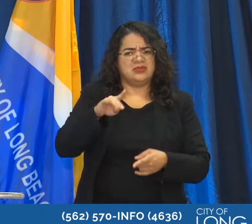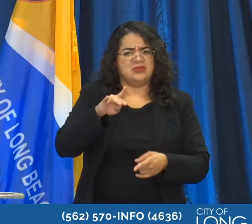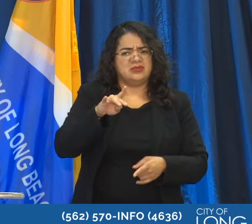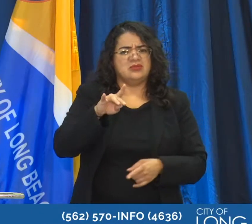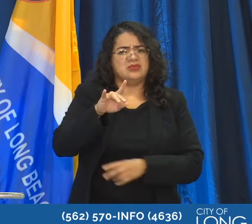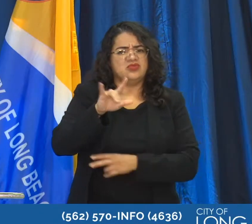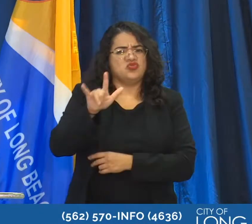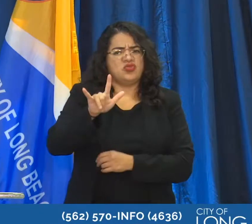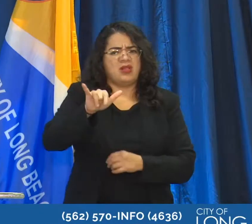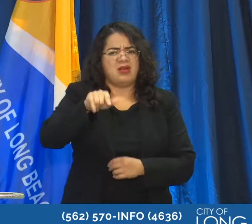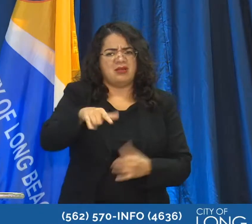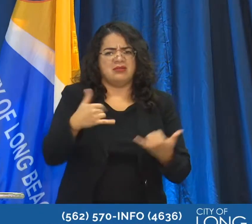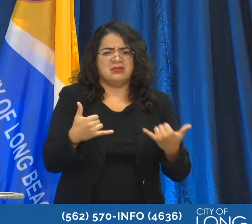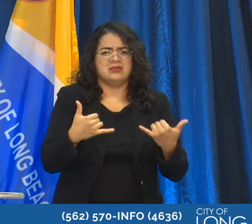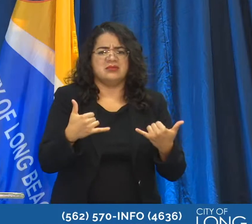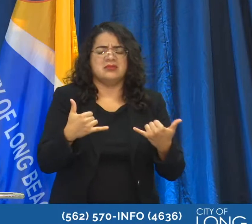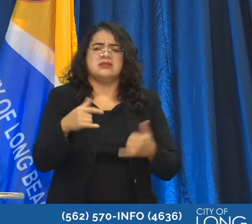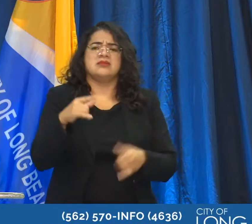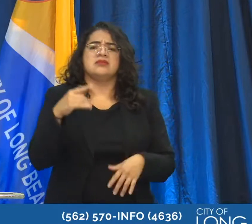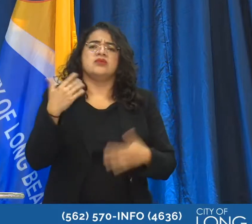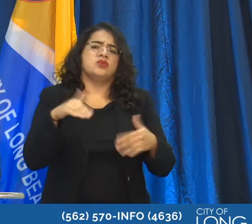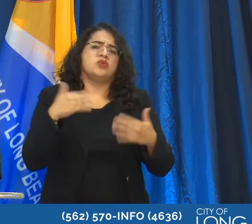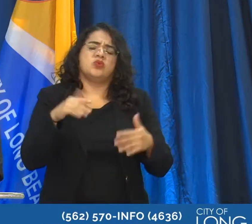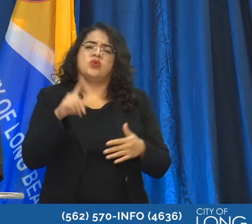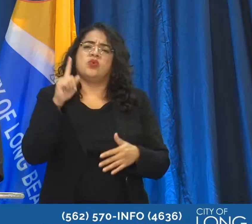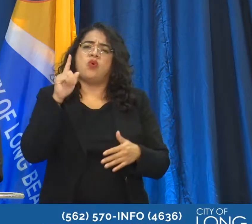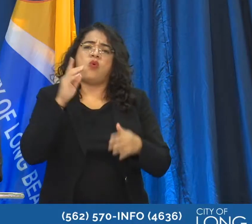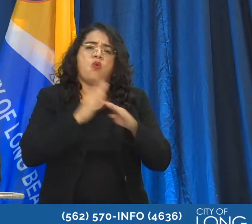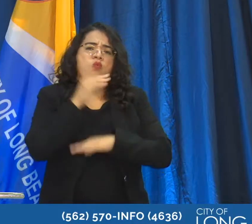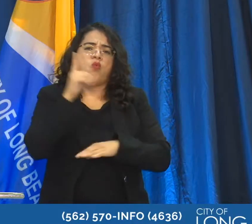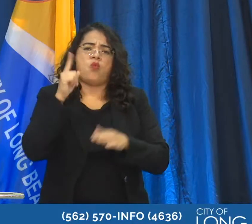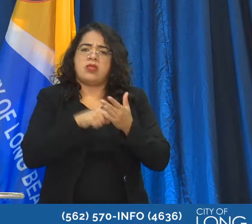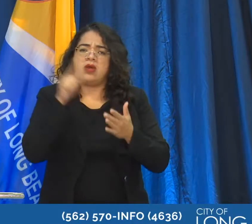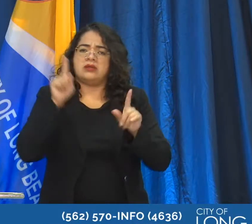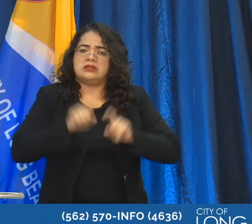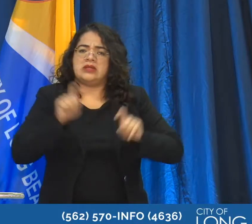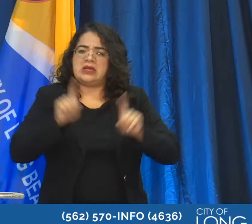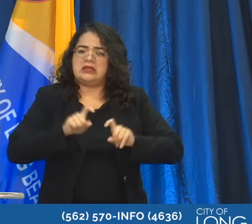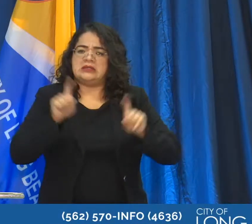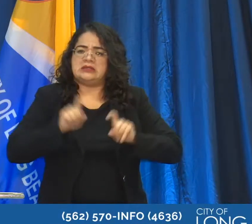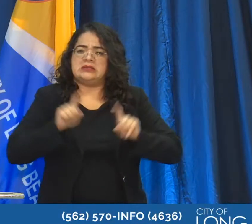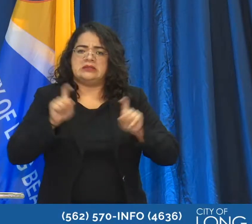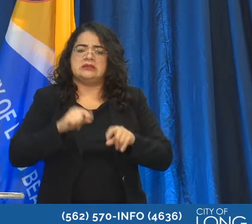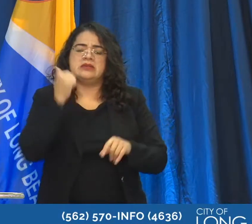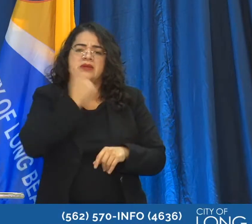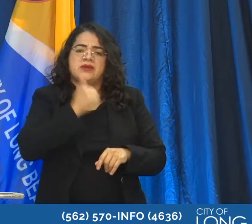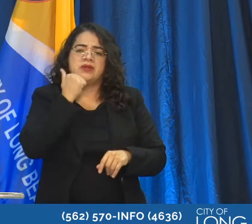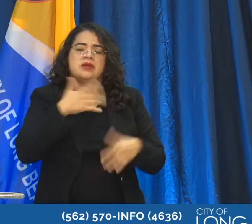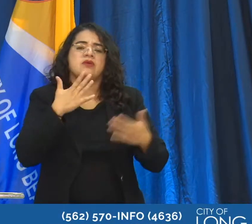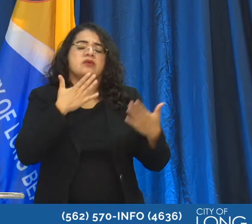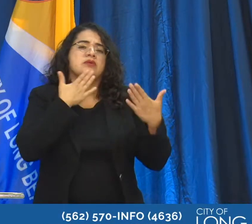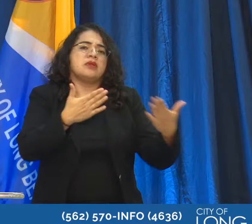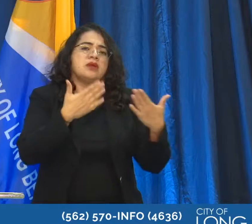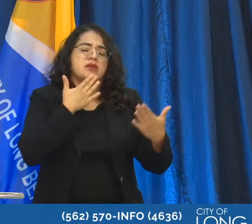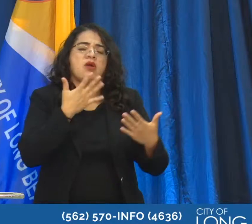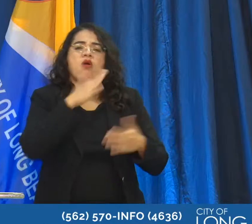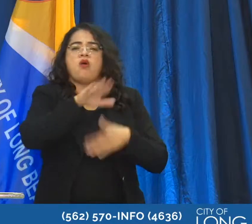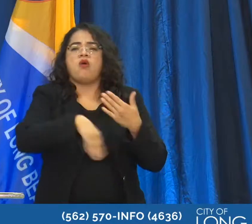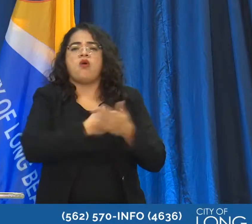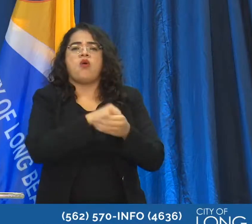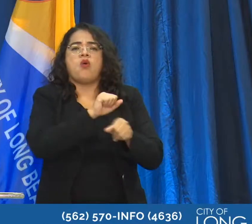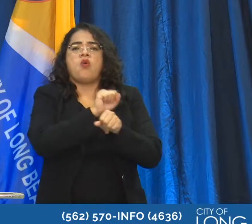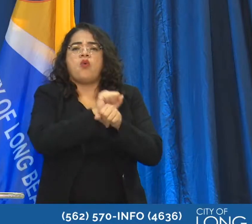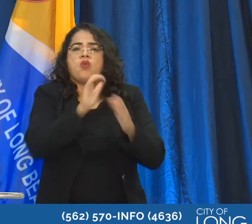No podemos agradecer suficientemente a todos nuestros voluntarios en nuestros sitios de prueba y al personal médico que